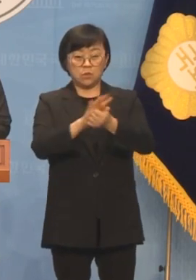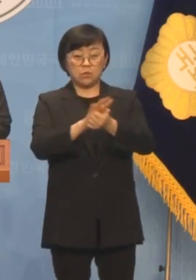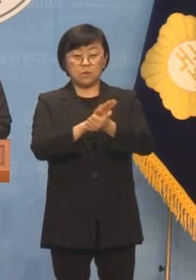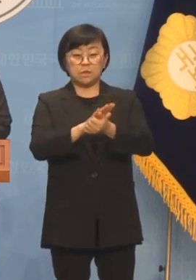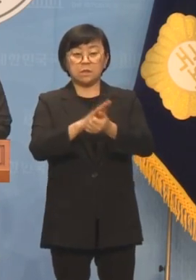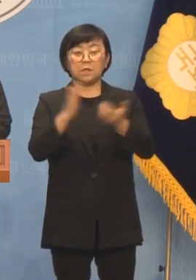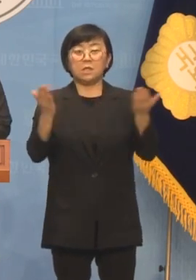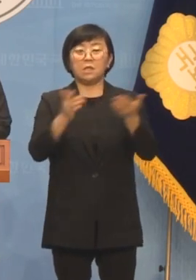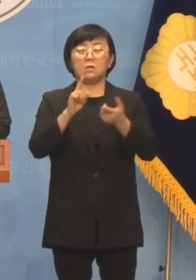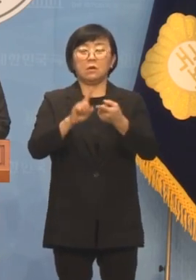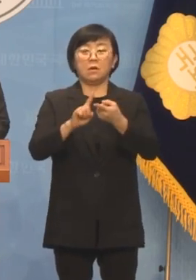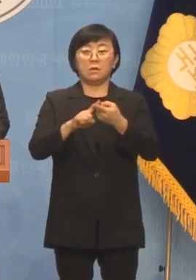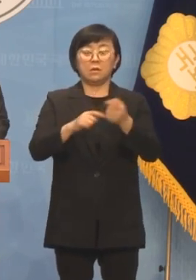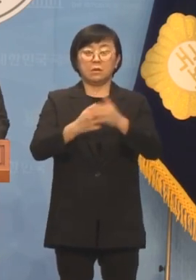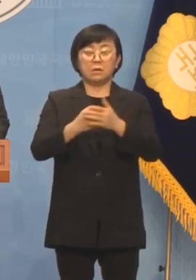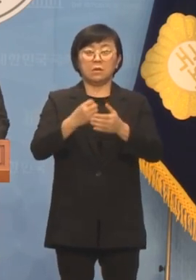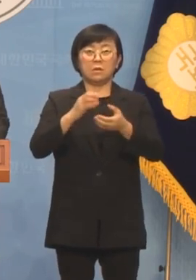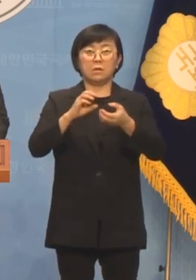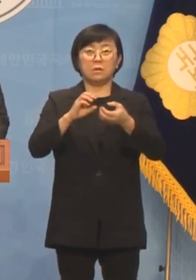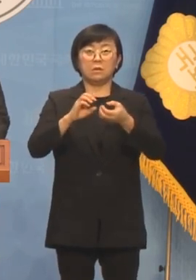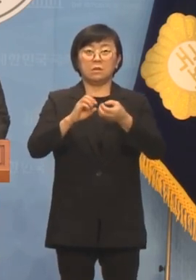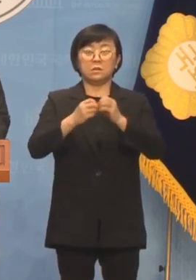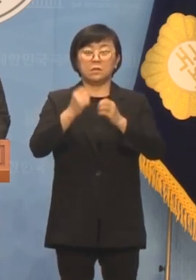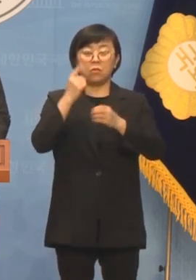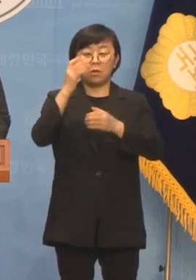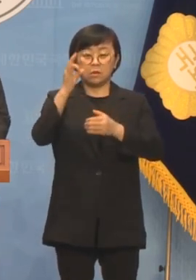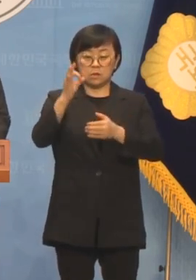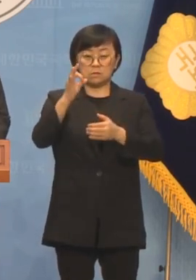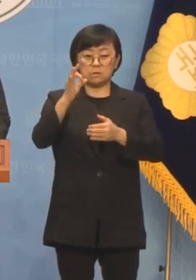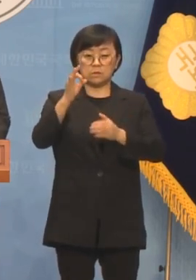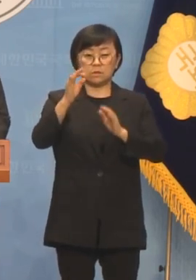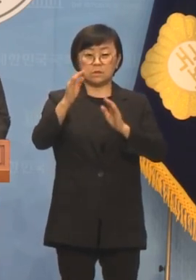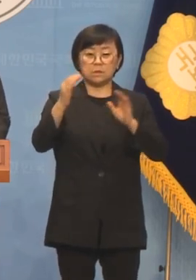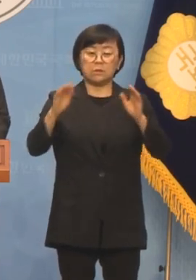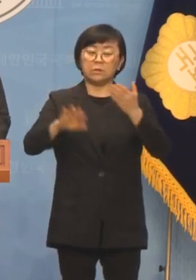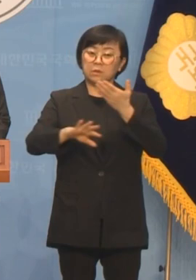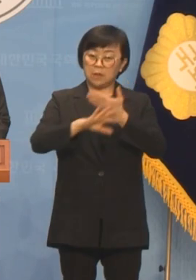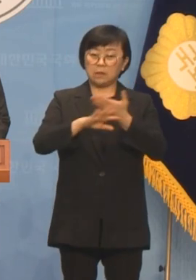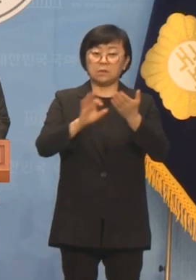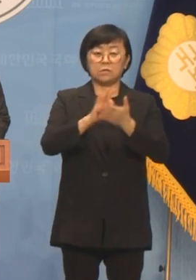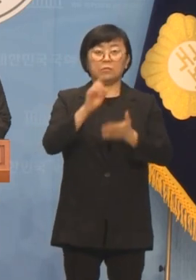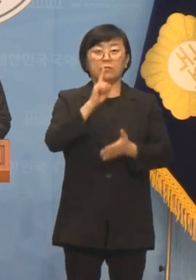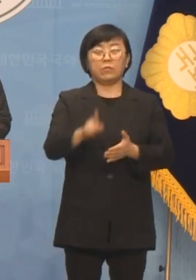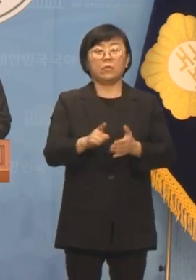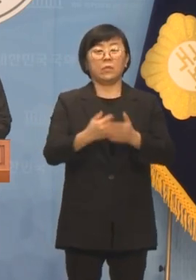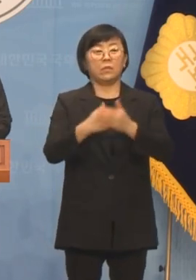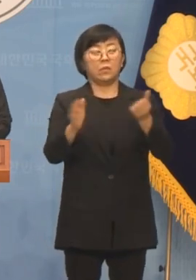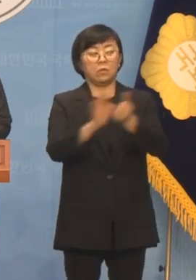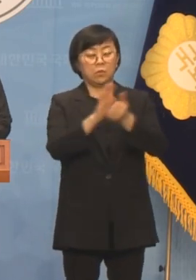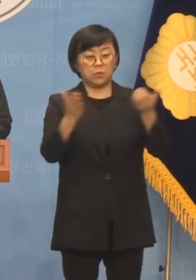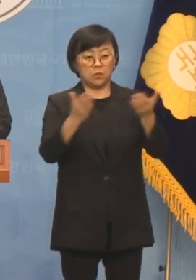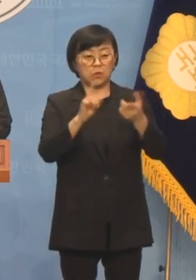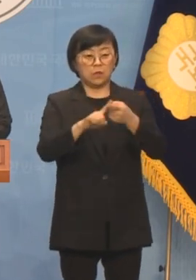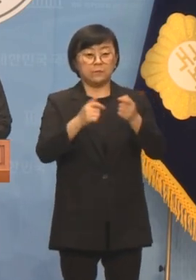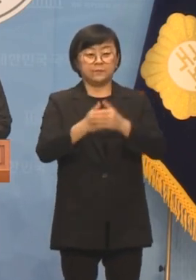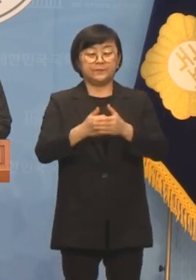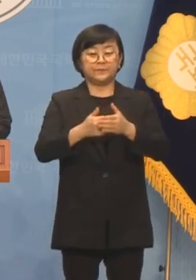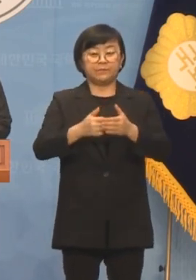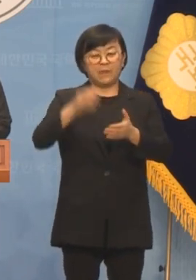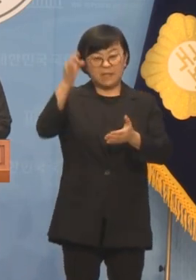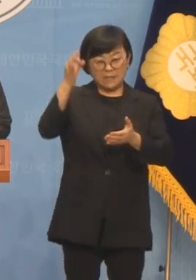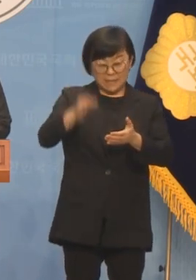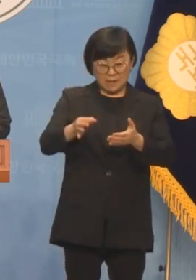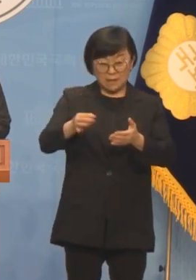업종에 대한 최저임금 차등 적용을 주장하고 있습니다. 돌봄 노동을 저생산